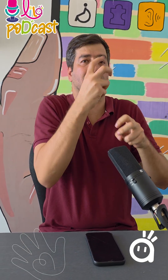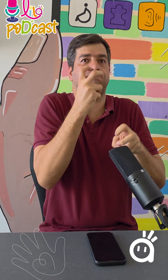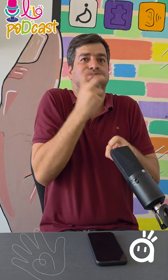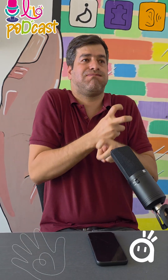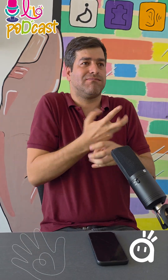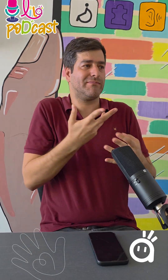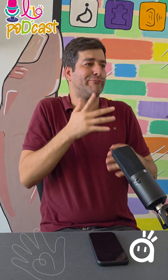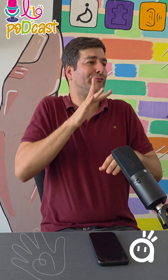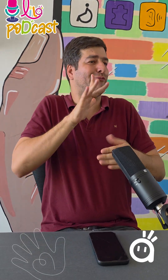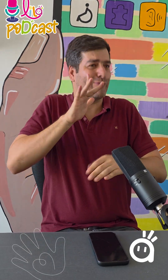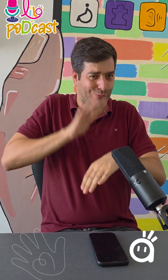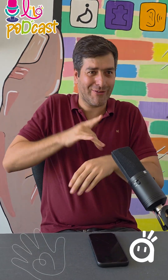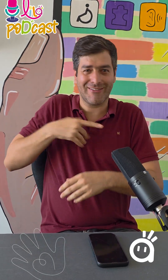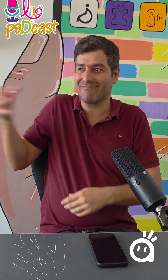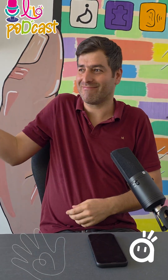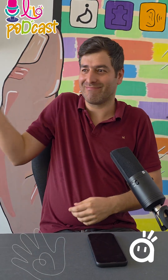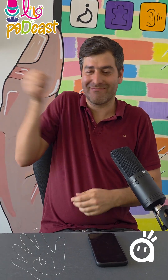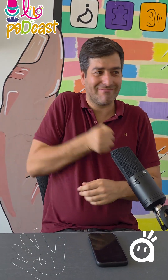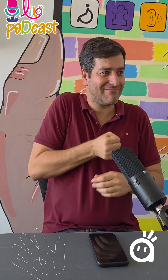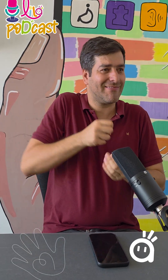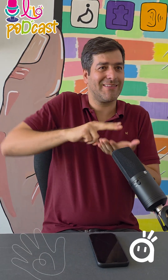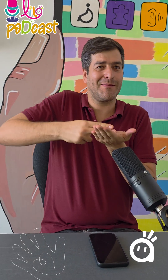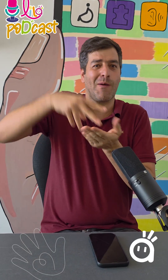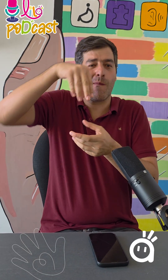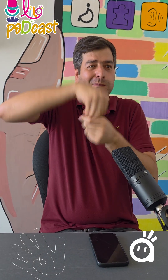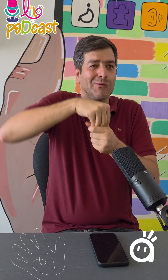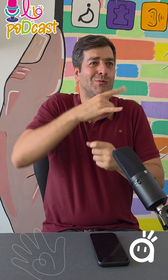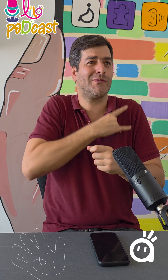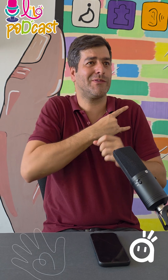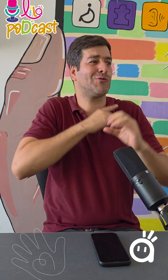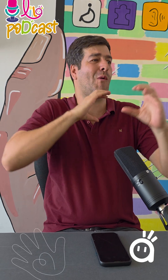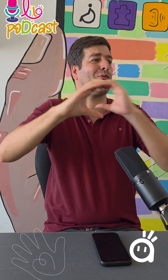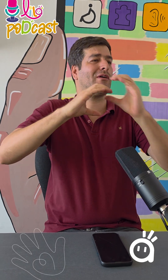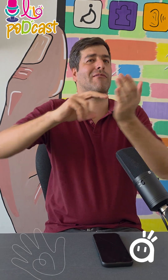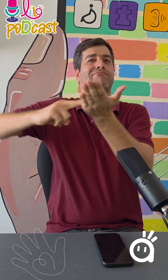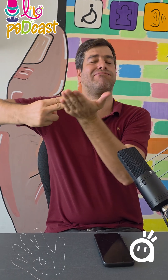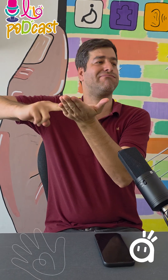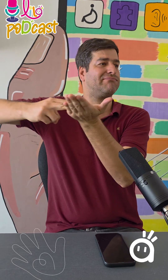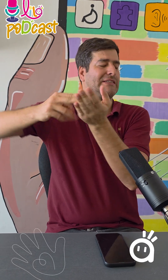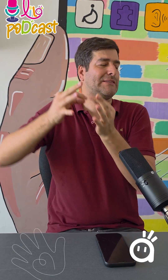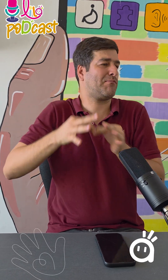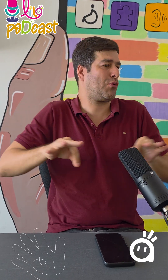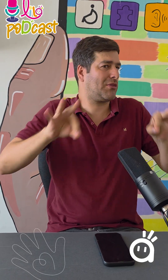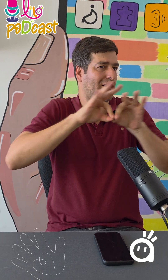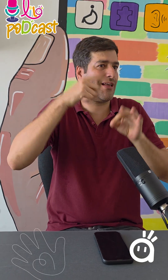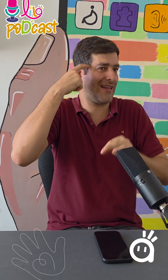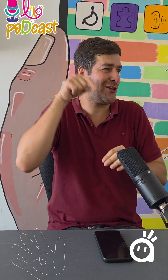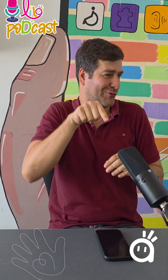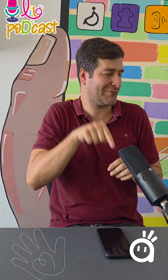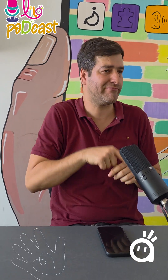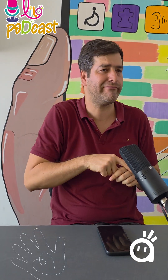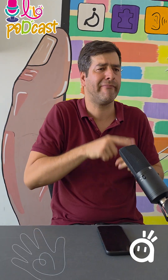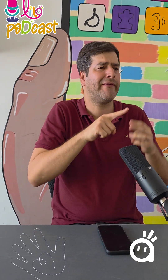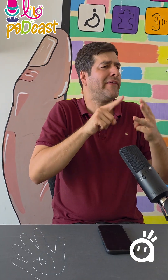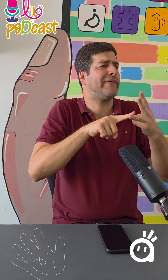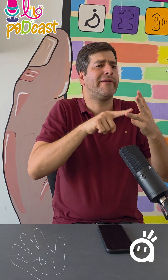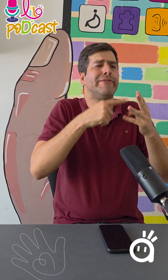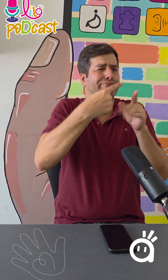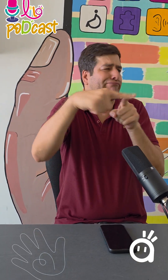cuando necesito yo hacer un trámite en una entidad pública o privada, siempre carece de del tema comunicativo. Es más,